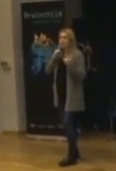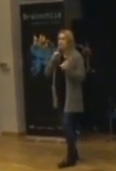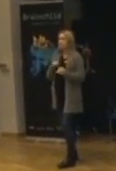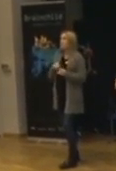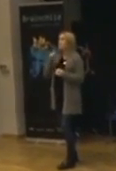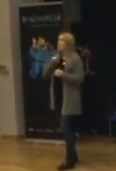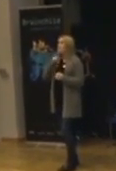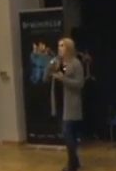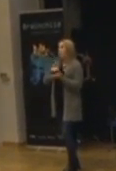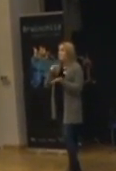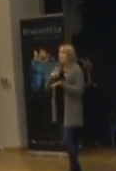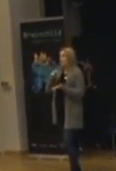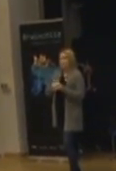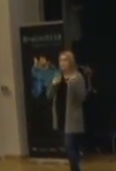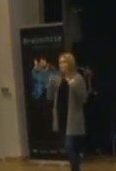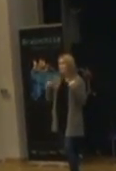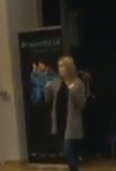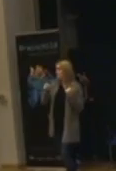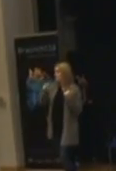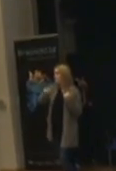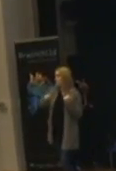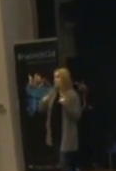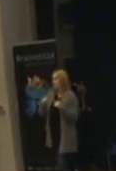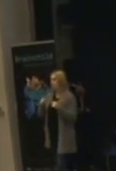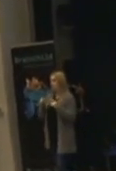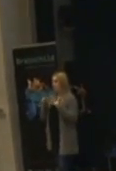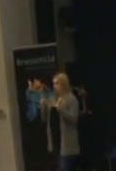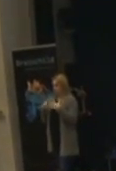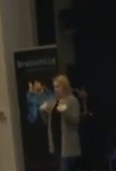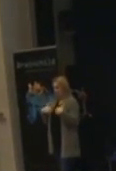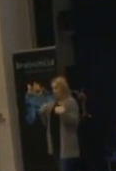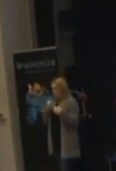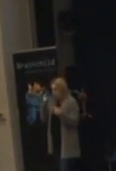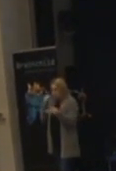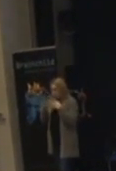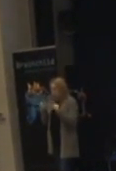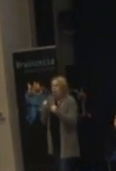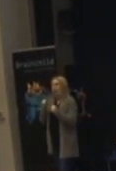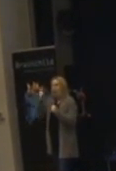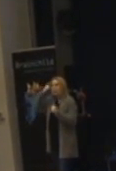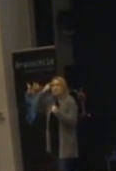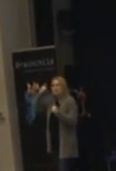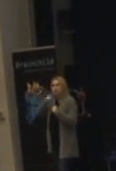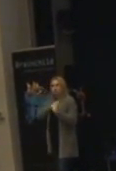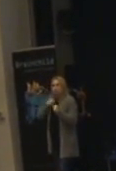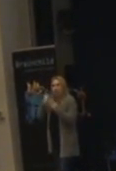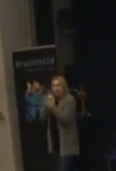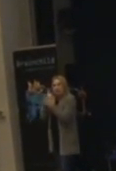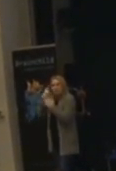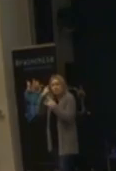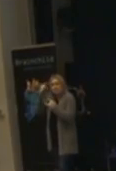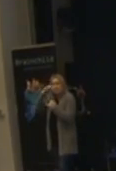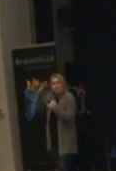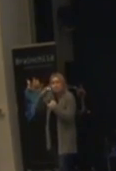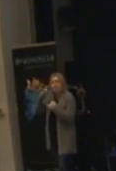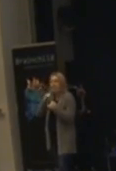Minihopp. Tjoho! Och han inte bara som Tiger ägnar sig åt det psykomotoriska utan han har mycket här uppe som pågår. Där han